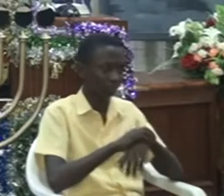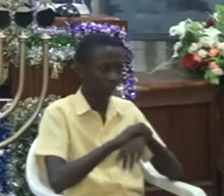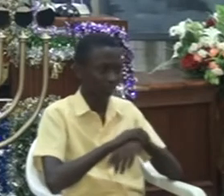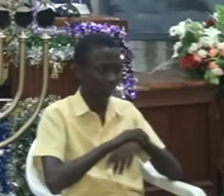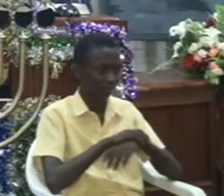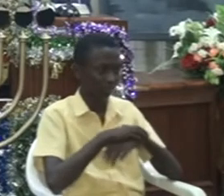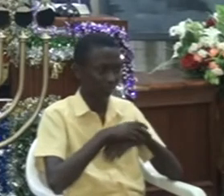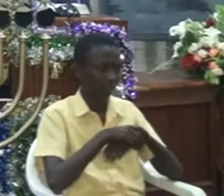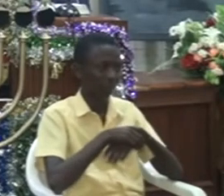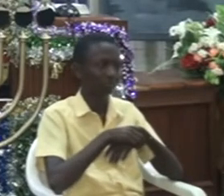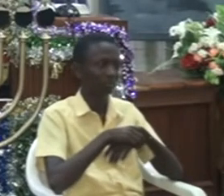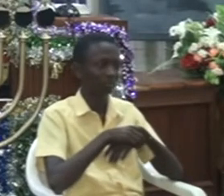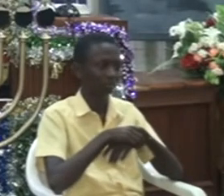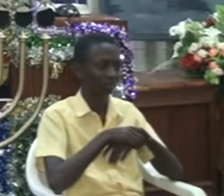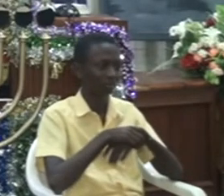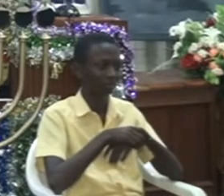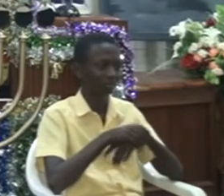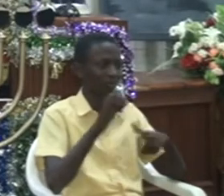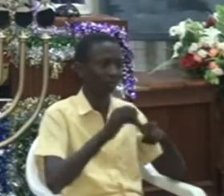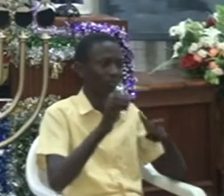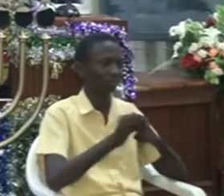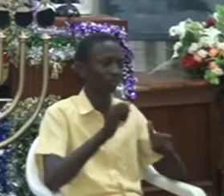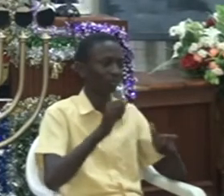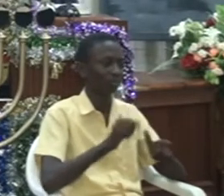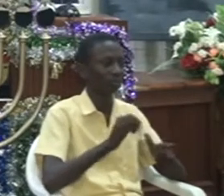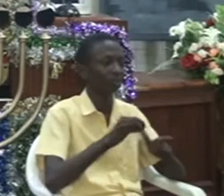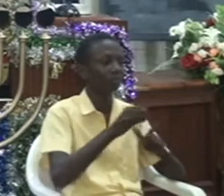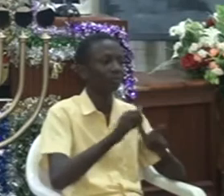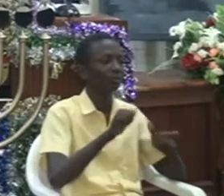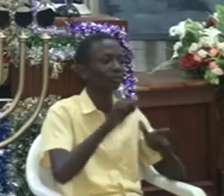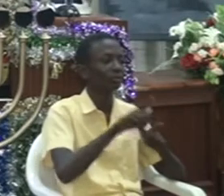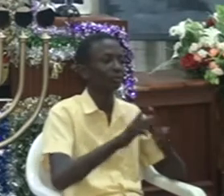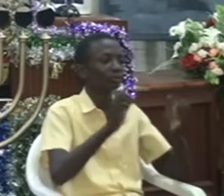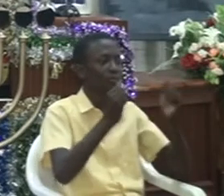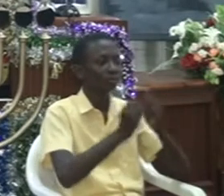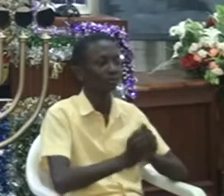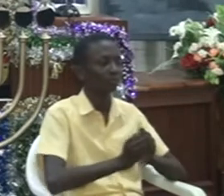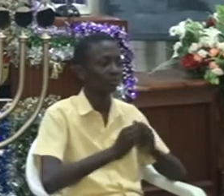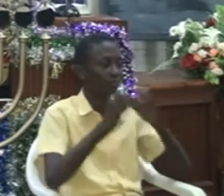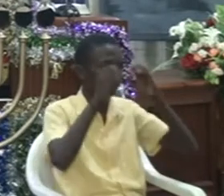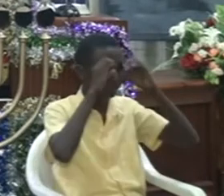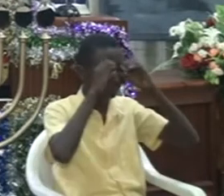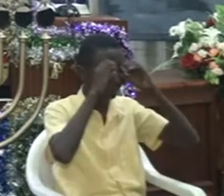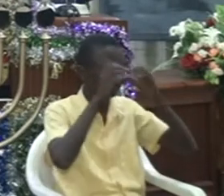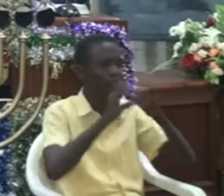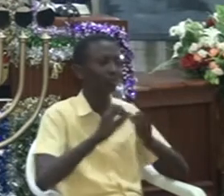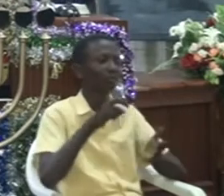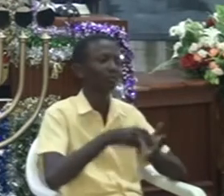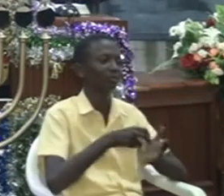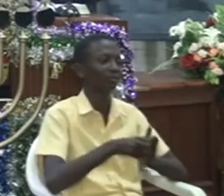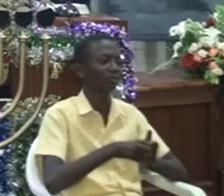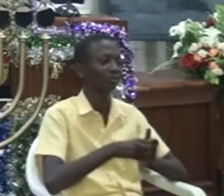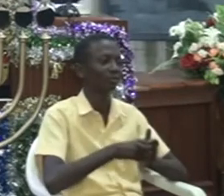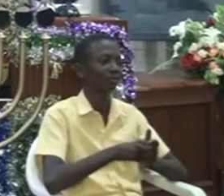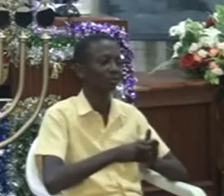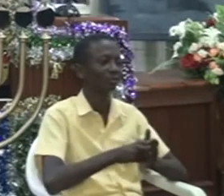mtakuya hapa na macho ya kipentecôtiste. Oh alors avec des lunettes pentecôtistes. Ah oh mnakuya na malineti ya kipentecôtiste. Quelqu'un